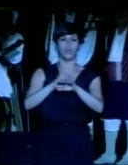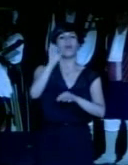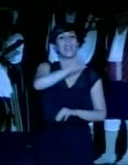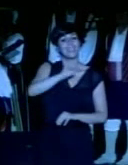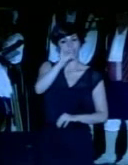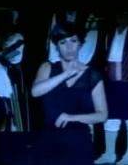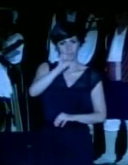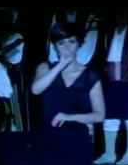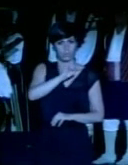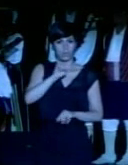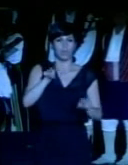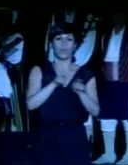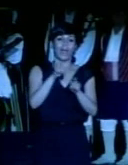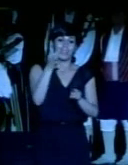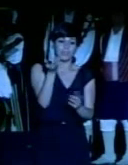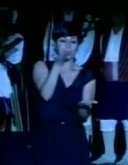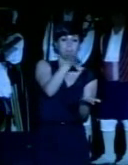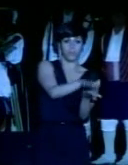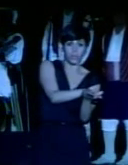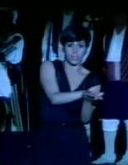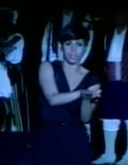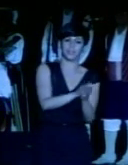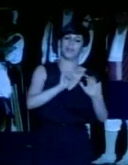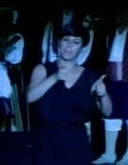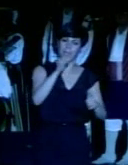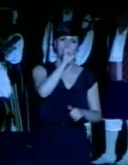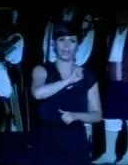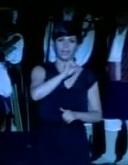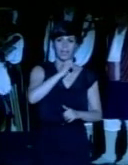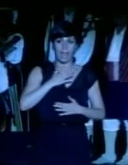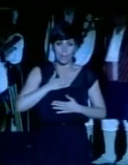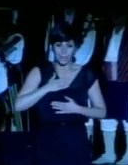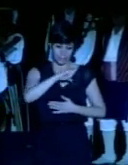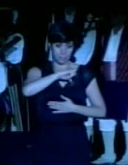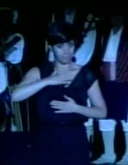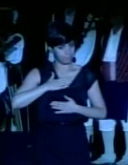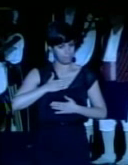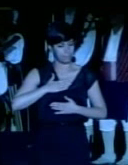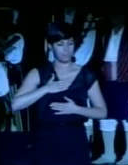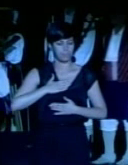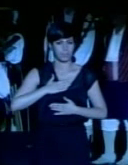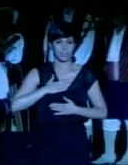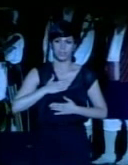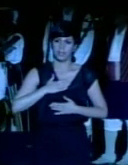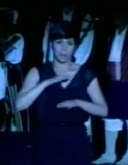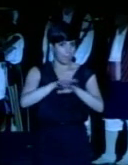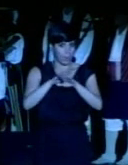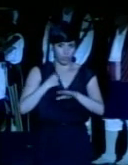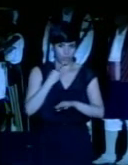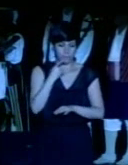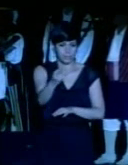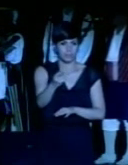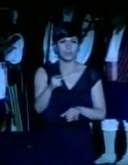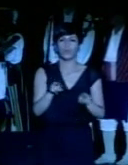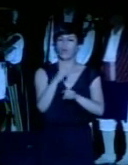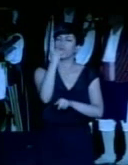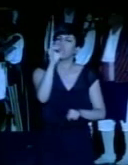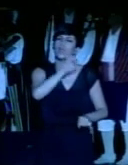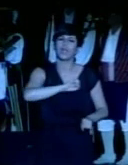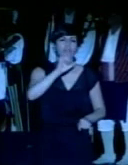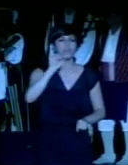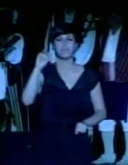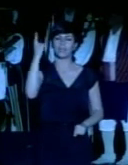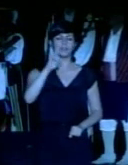cantándose en duelos y en sepelios. A mí me parece personalmente, y permítanme que se lo transmita, que es uno de los cantos